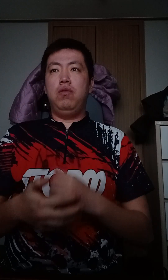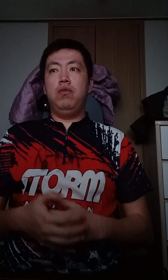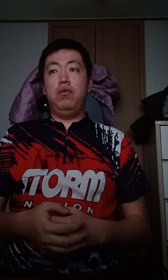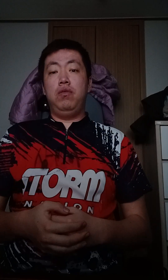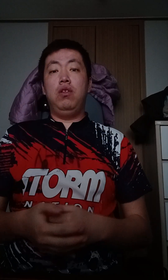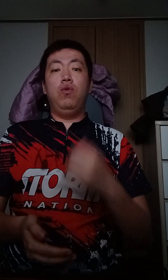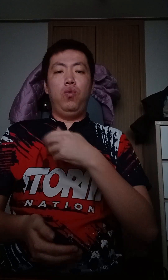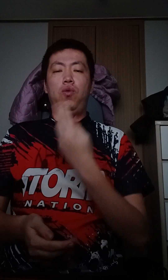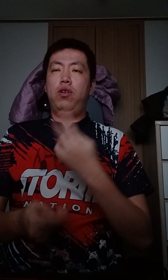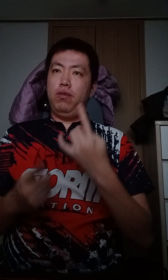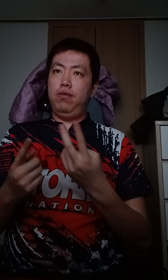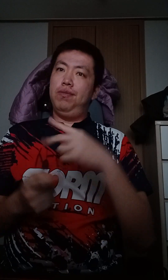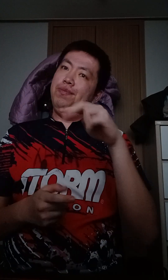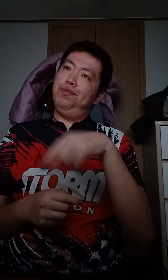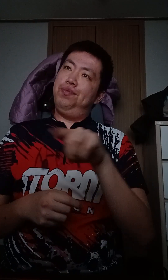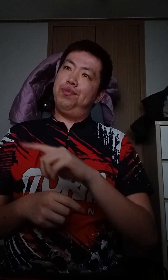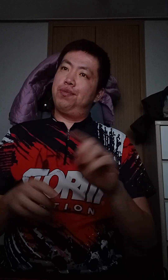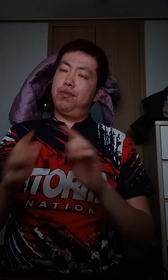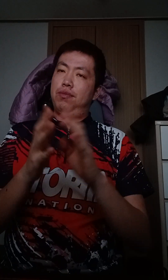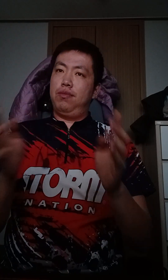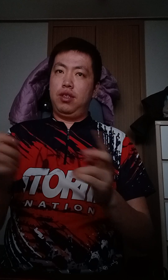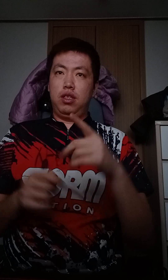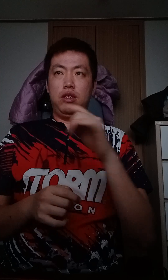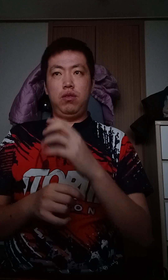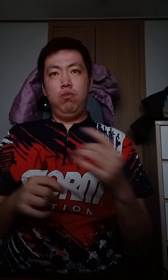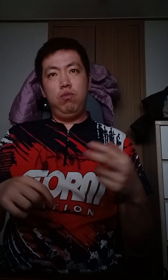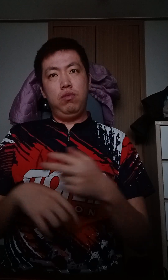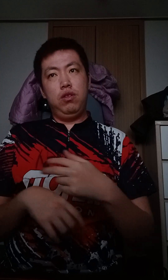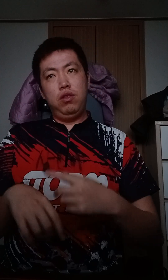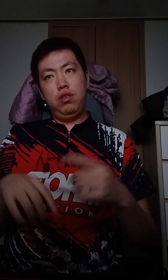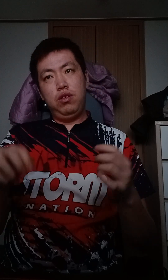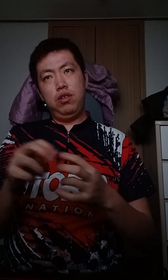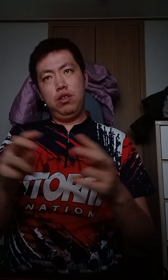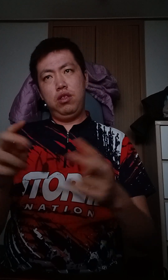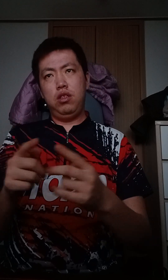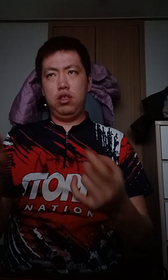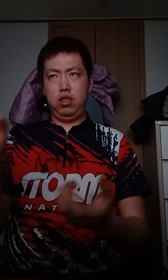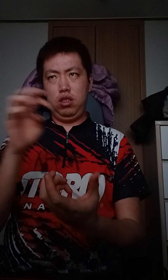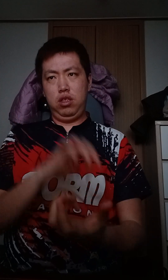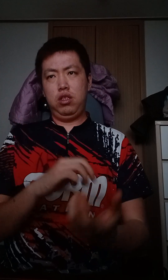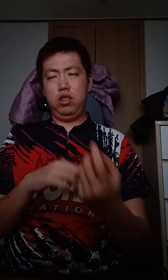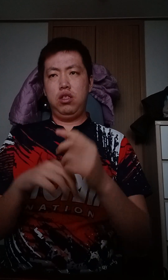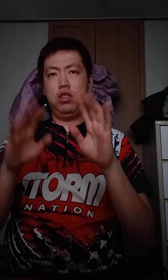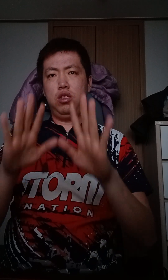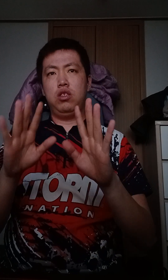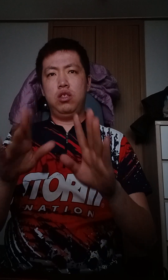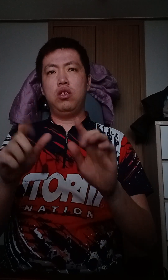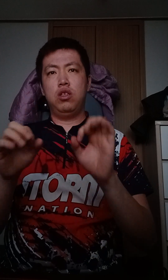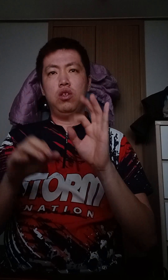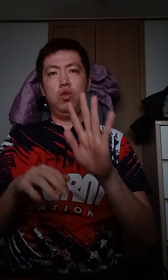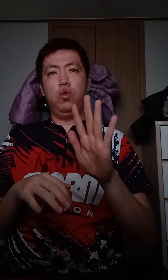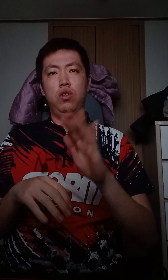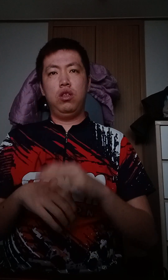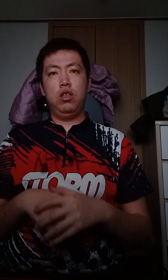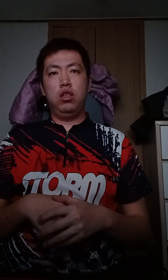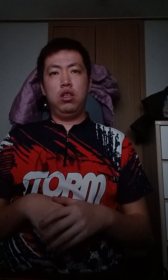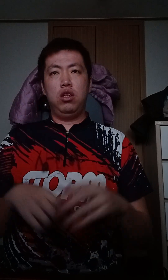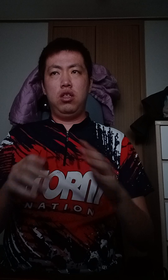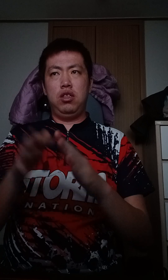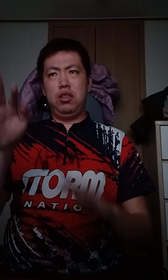유치원생 21명을 태우고 현장 체험학습을 떠난 버스가 빗길 터널에서 미끄러진 건 오전 10시 50분쯤. 브레이크를 빨리 밟으면 안 된다,